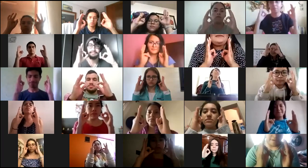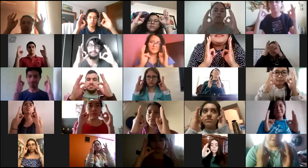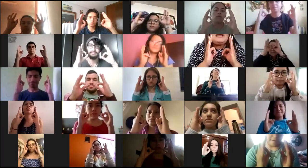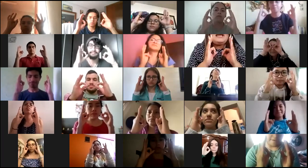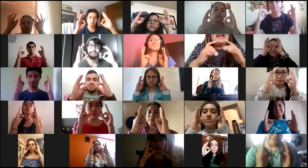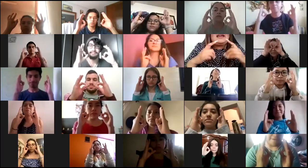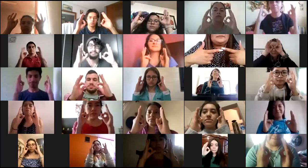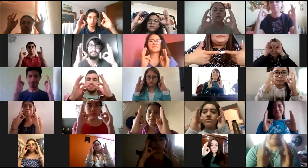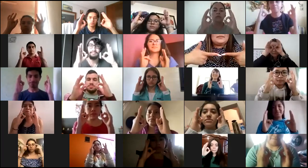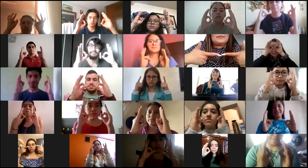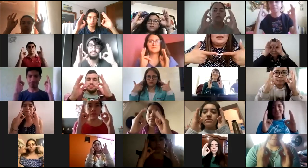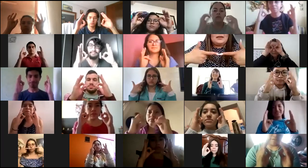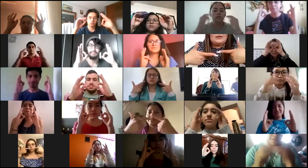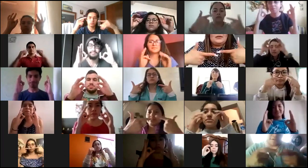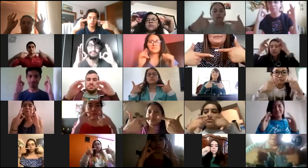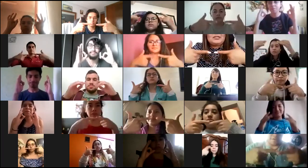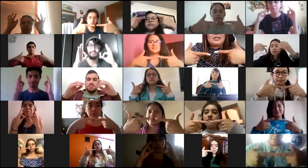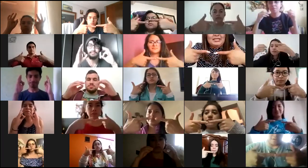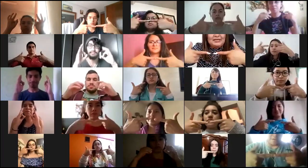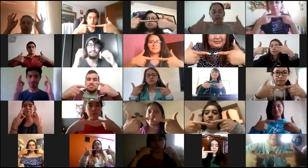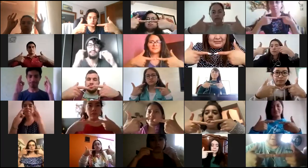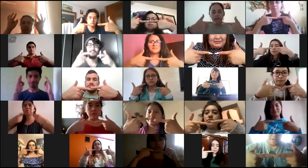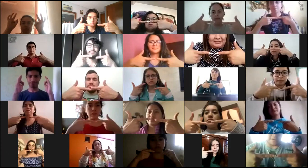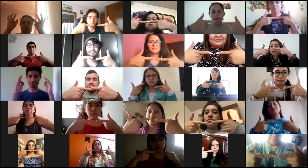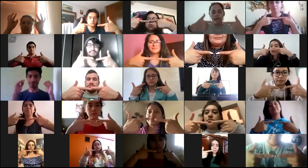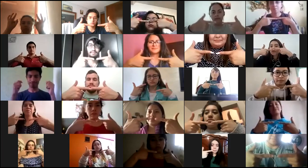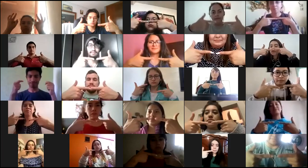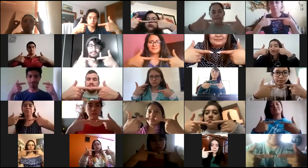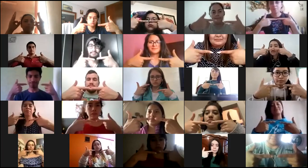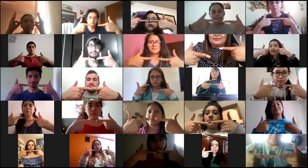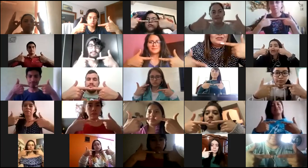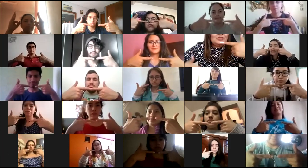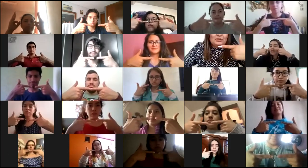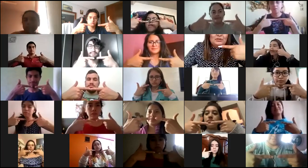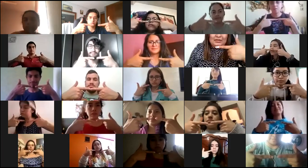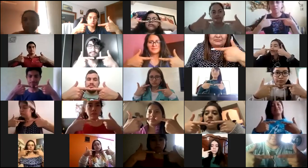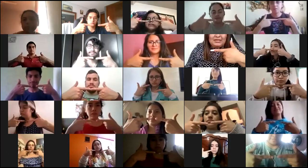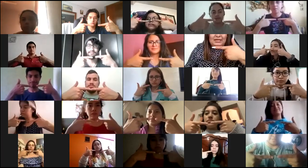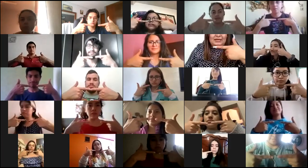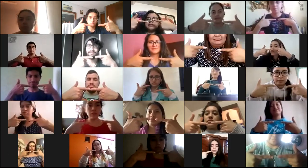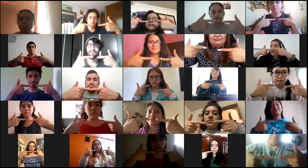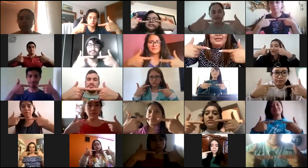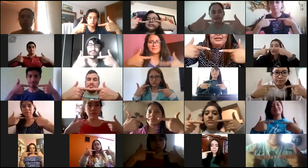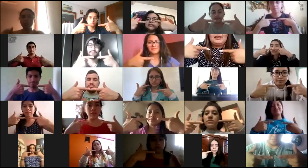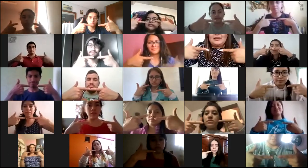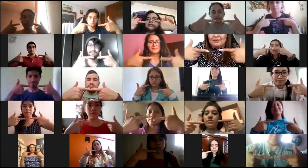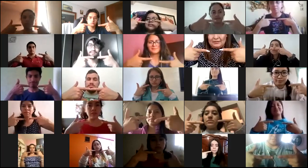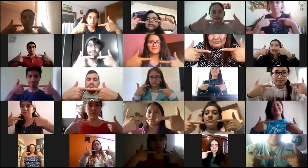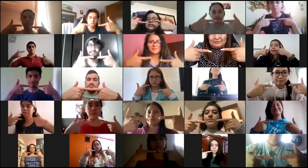G. Como una pistolita. No se juntan. G, G.